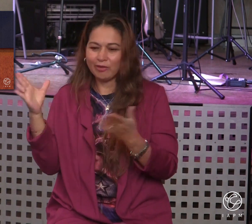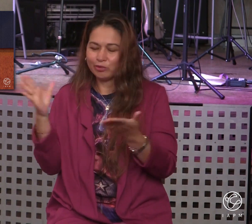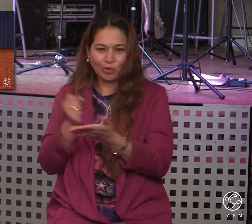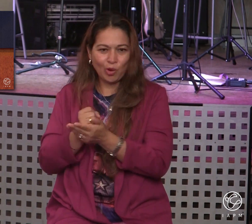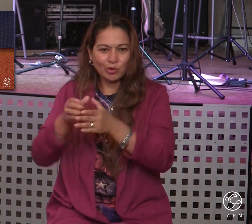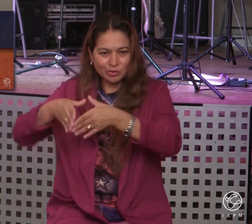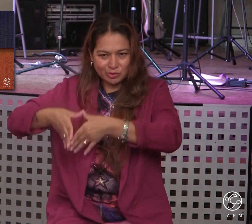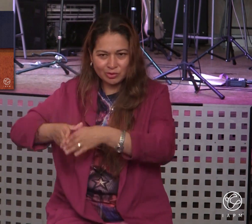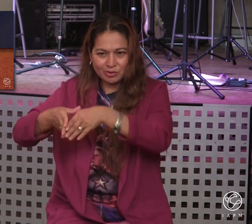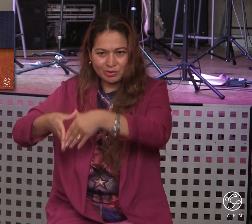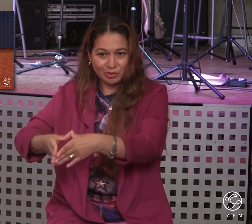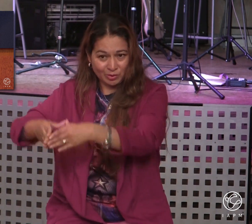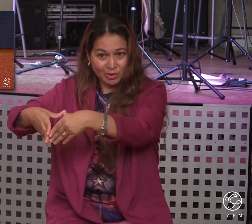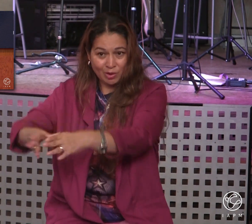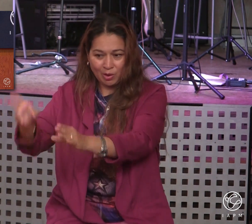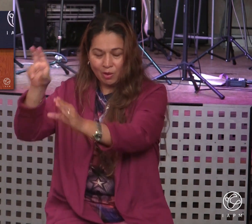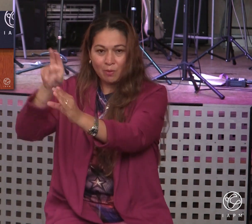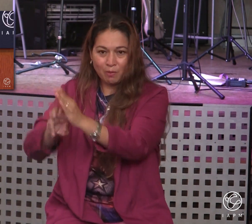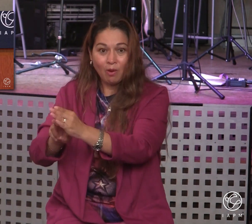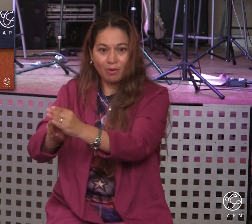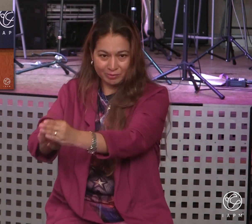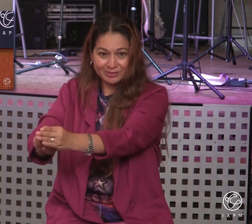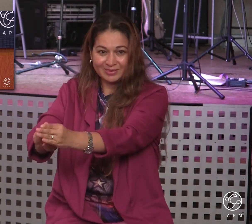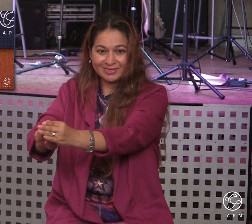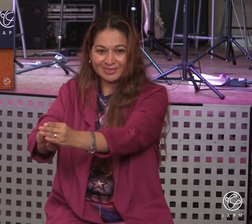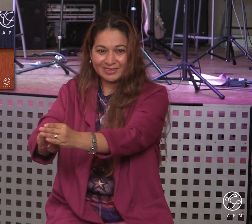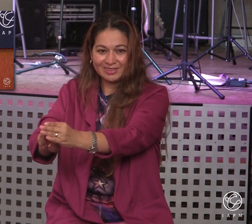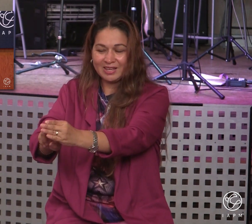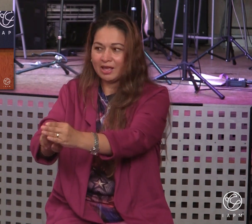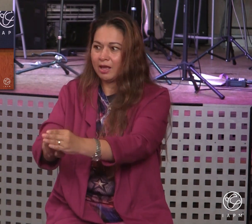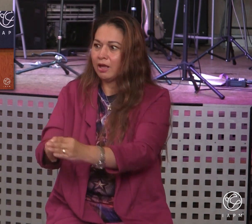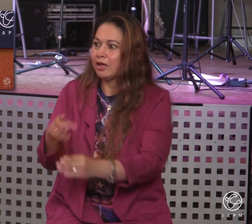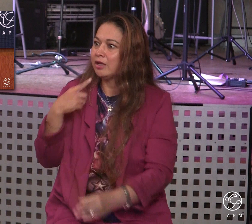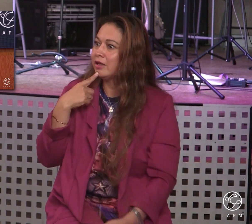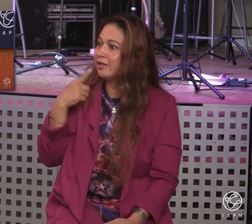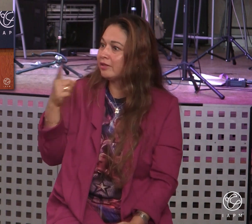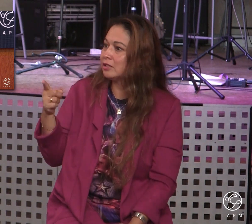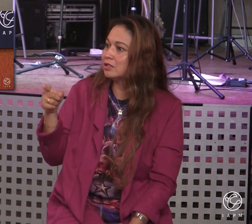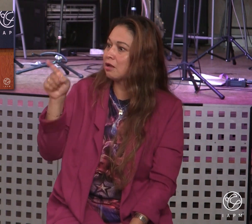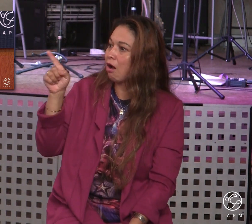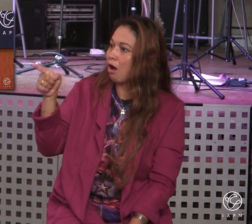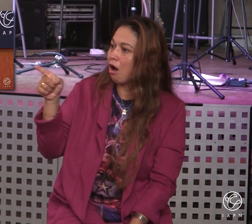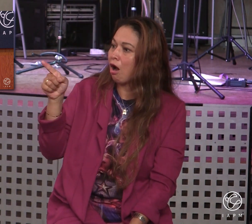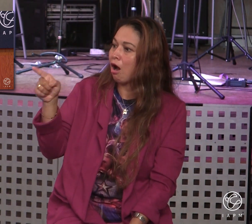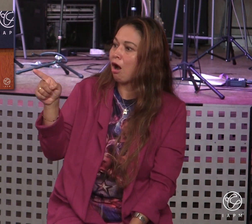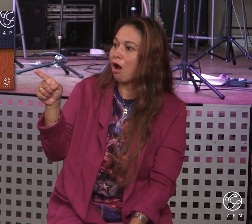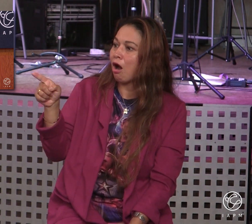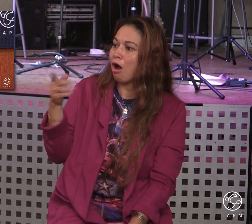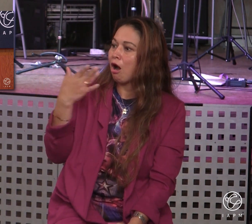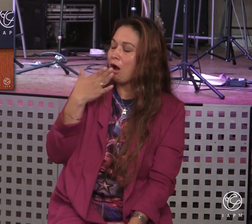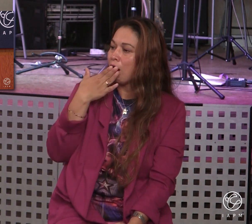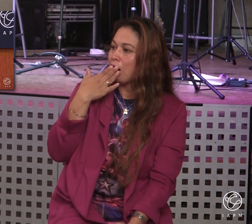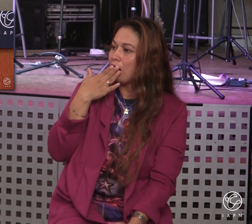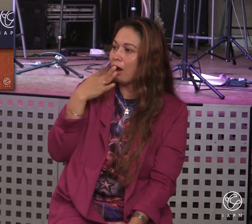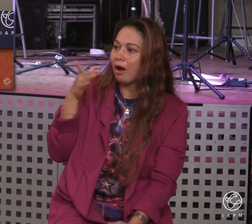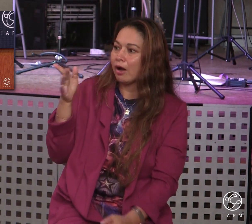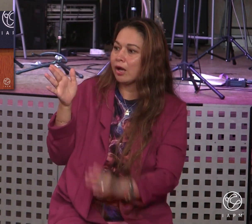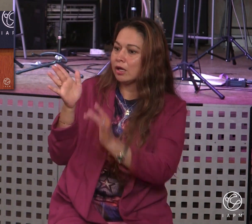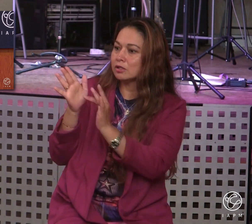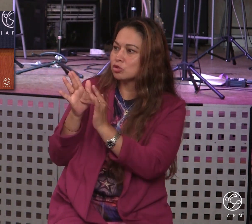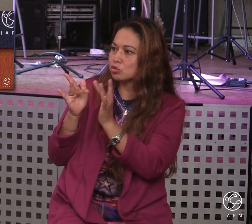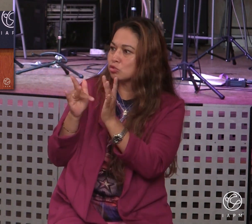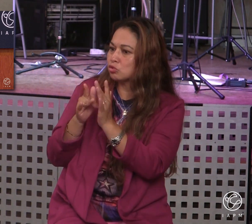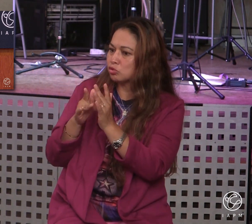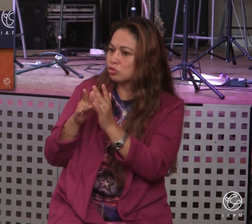verdaderamente este es el Hijo de Dios. No se lo tuvo que decir Jesucristo, no tuvieron que llegar a